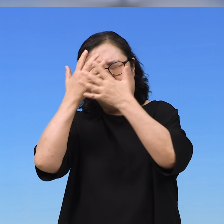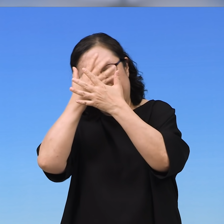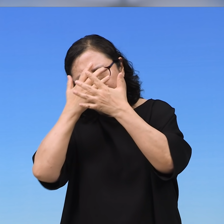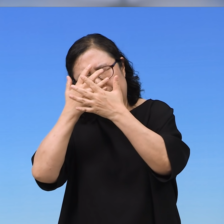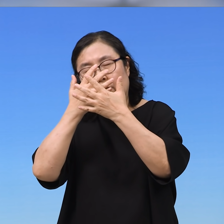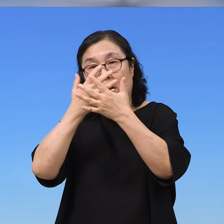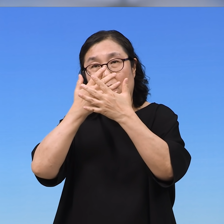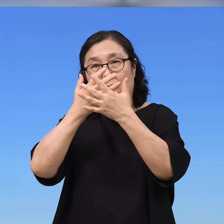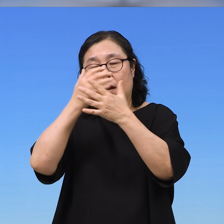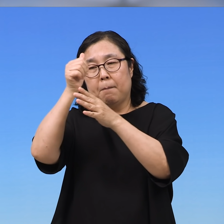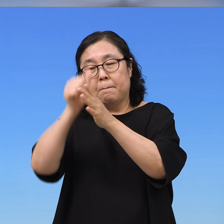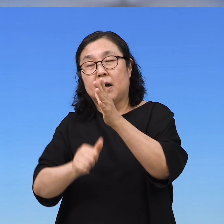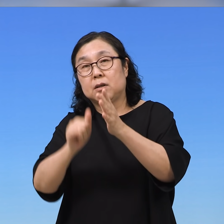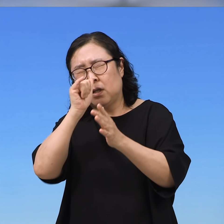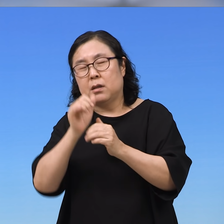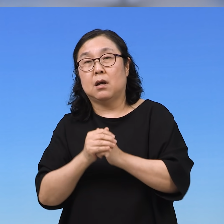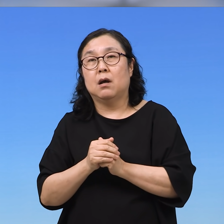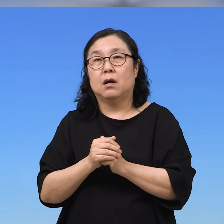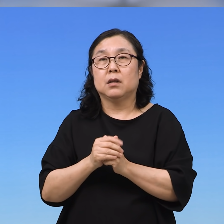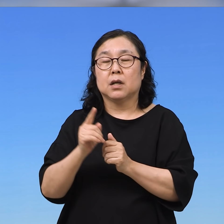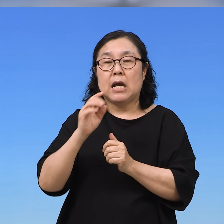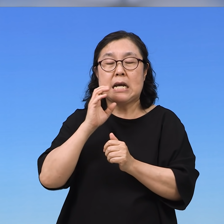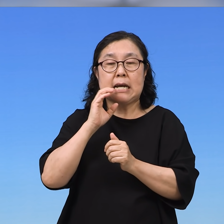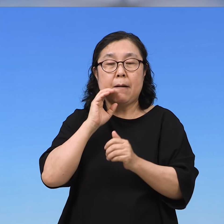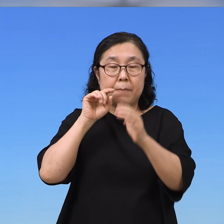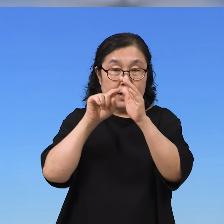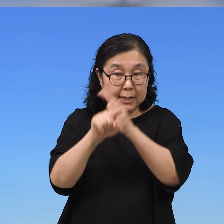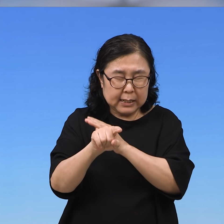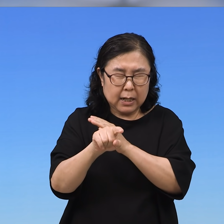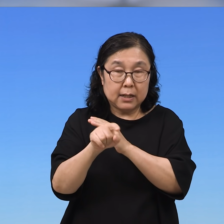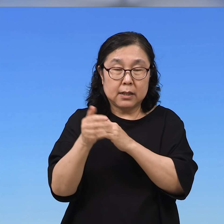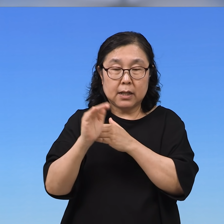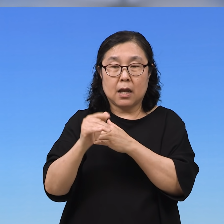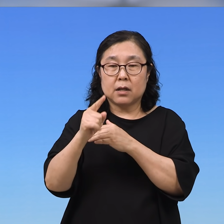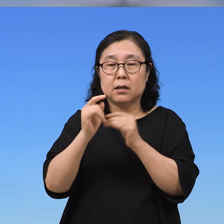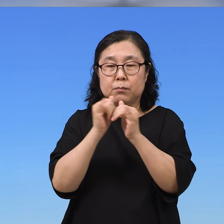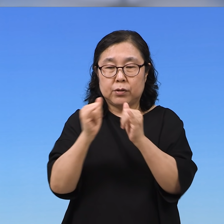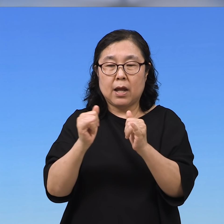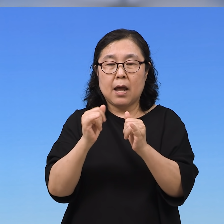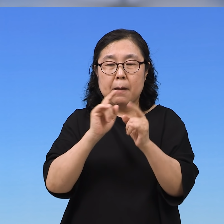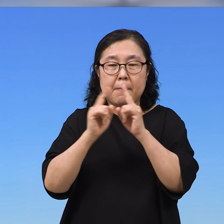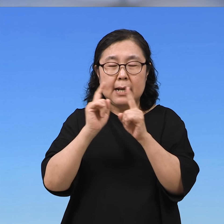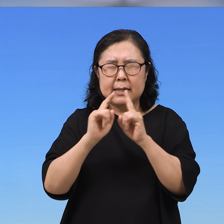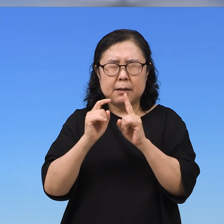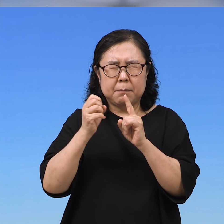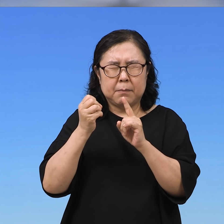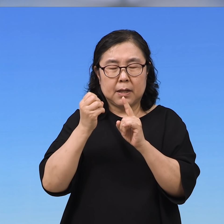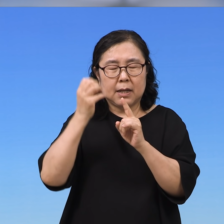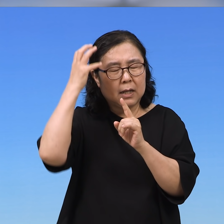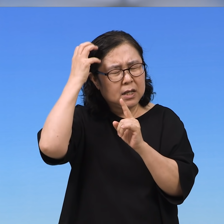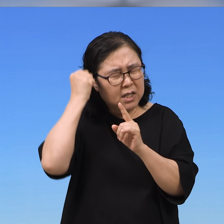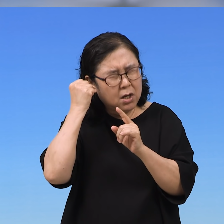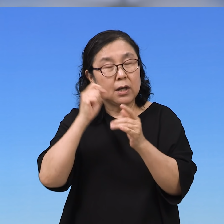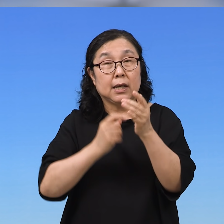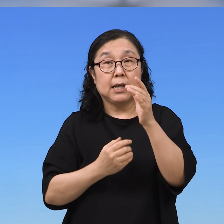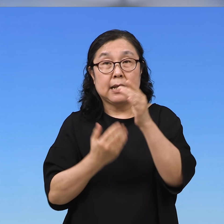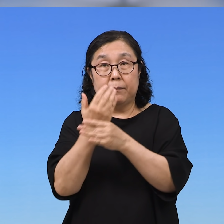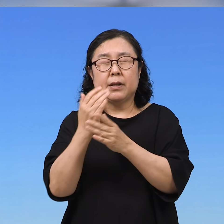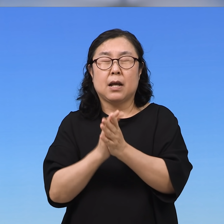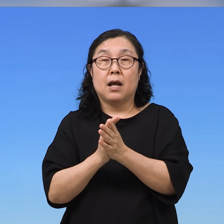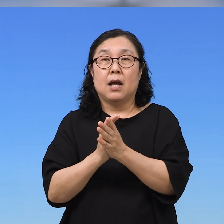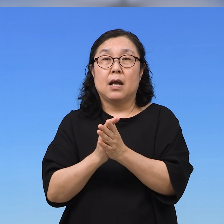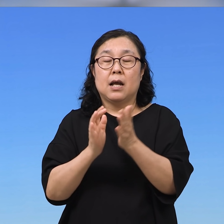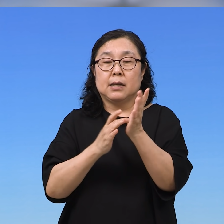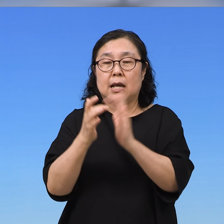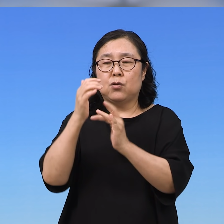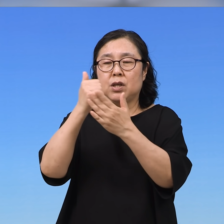그렇게 이제 우리 교구 교역자가 사업장을 방문했더니 그분의 말이 잊혀지지가 않아요. 이 절망적인